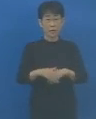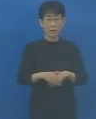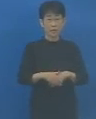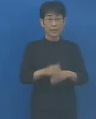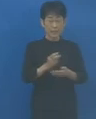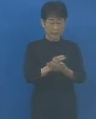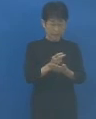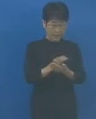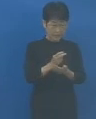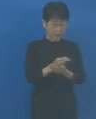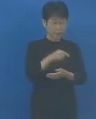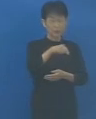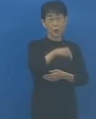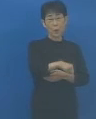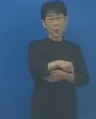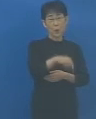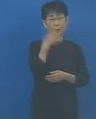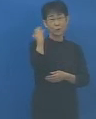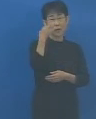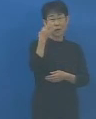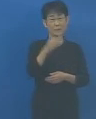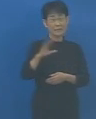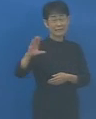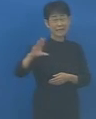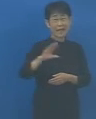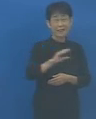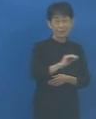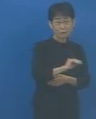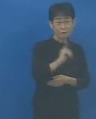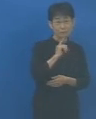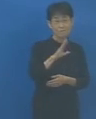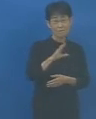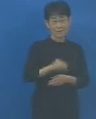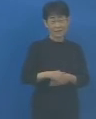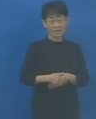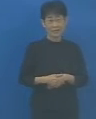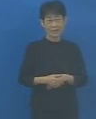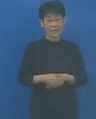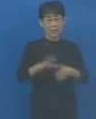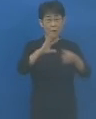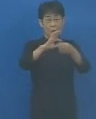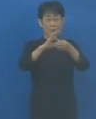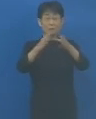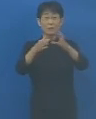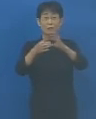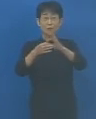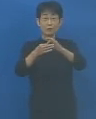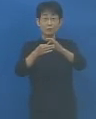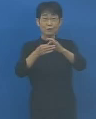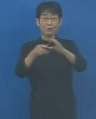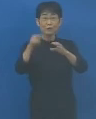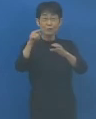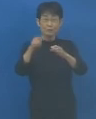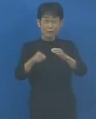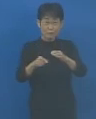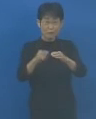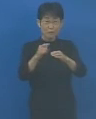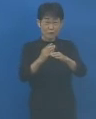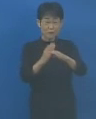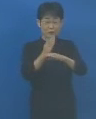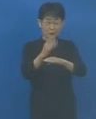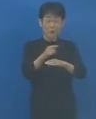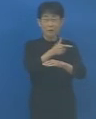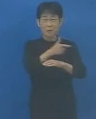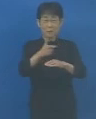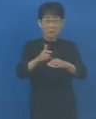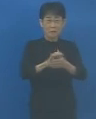帰ってくるというふうにもおっしゃっておられましてオリンピックを超えていくそういう友情の絆が深まった